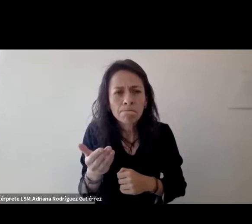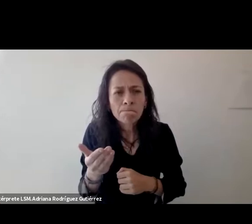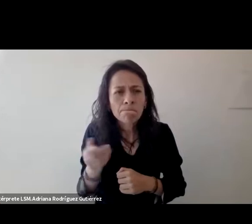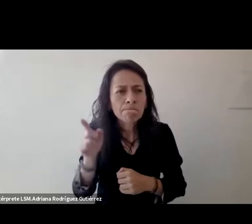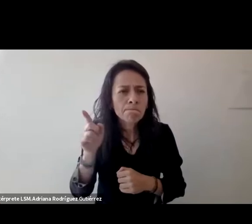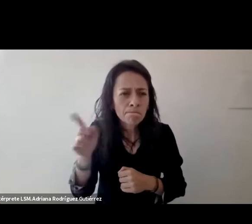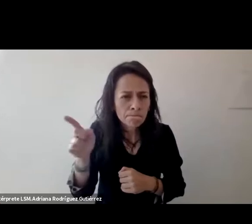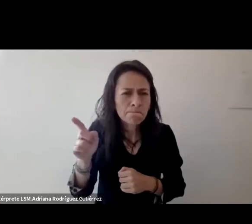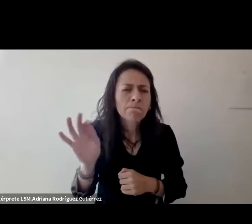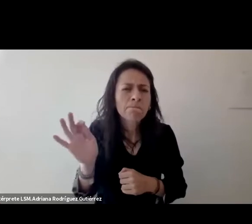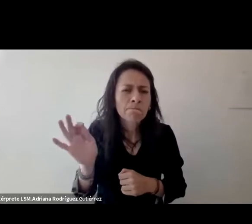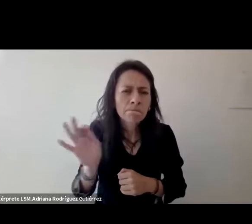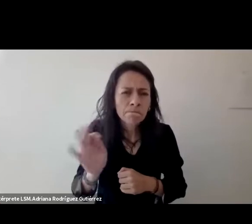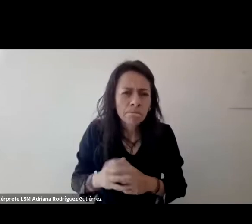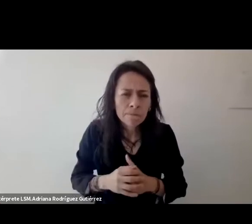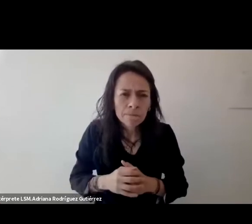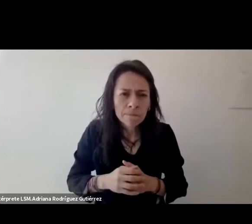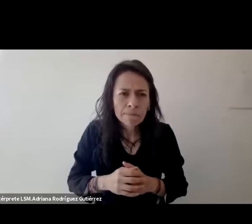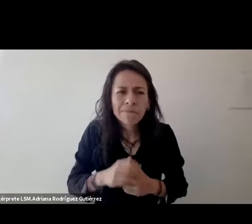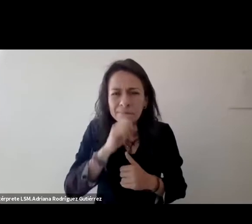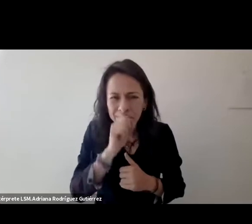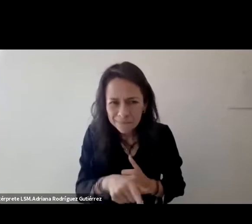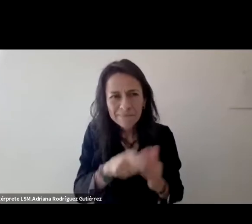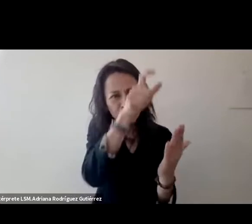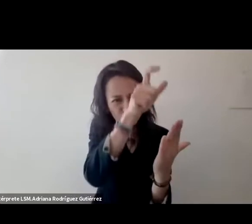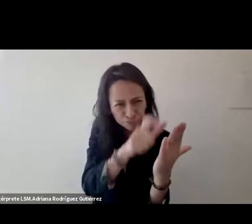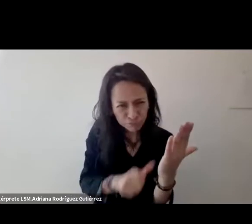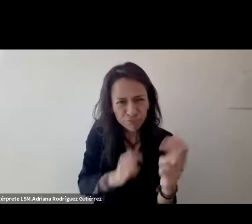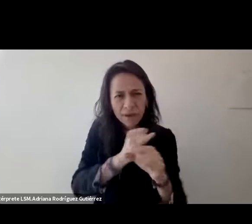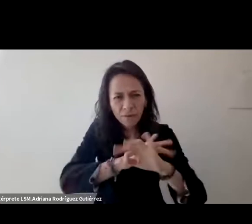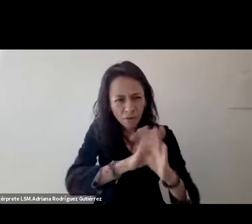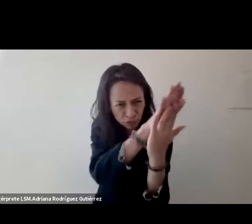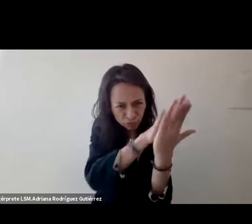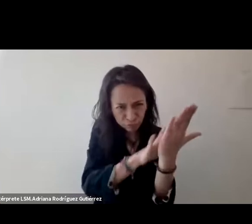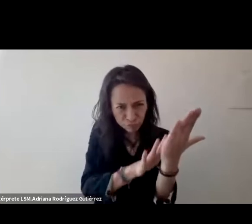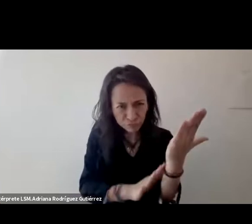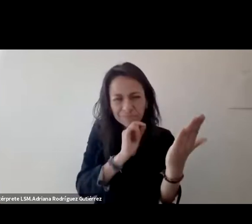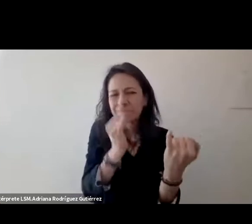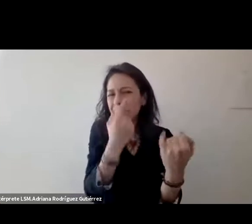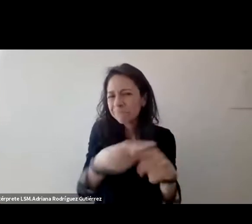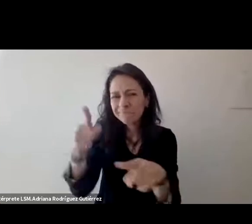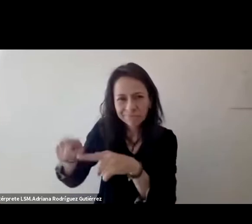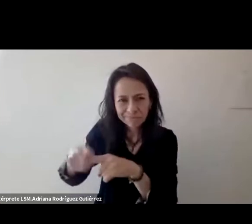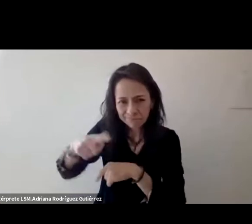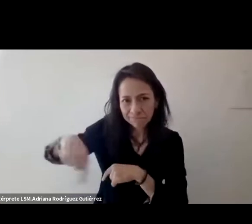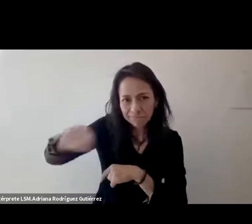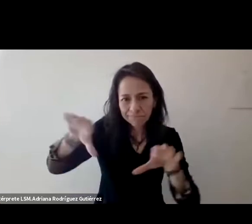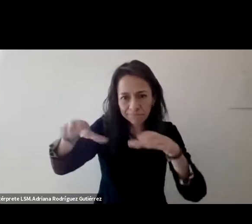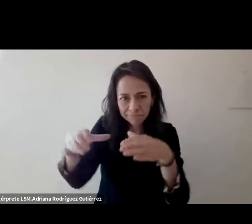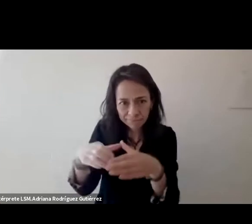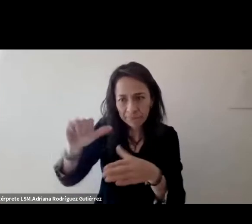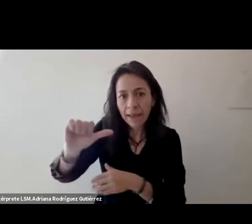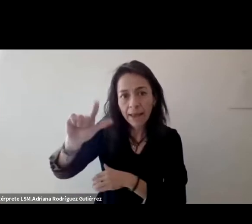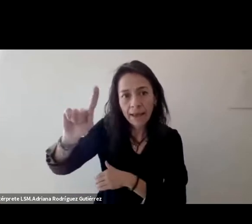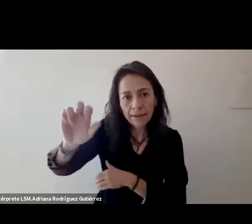organizó y algunas infografías que hizo Alternativas y Capacidades, y Alternativas y Capacidades nos acaba